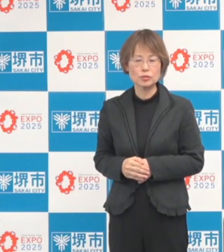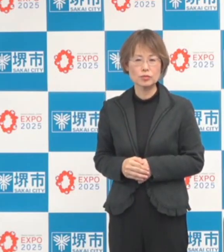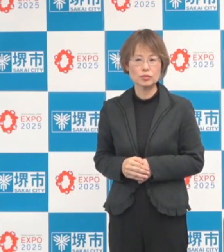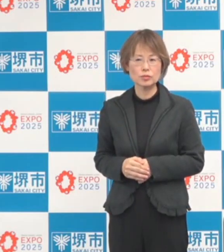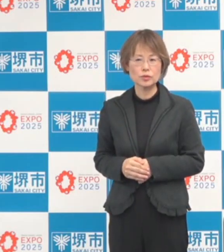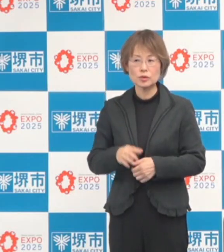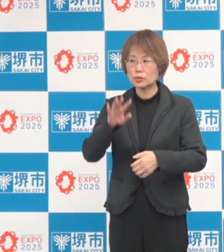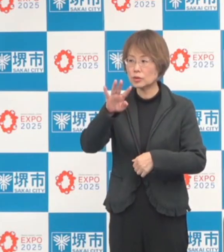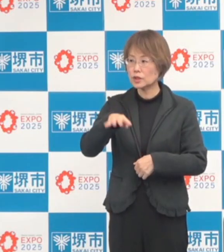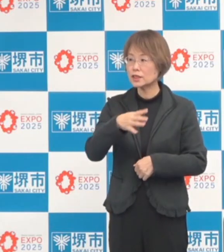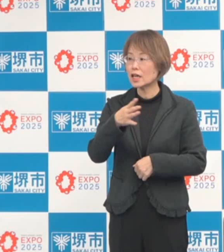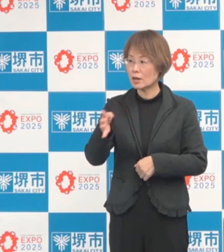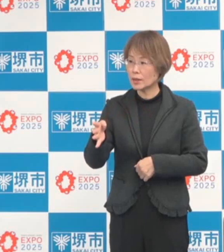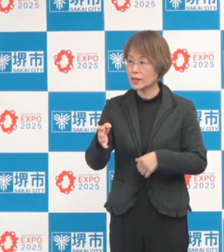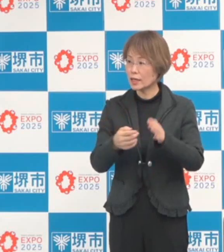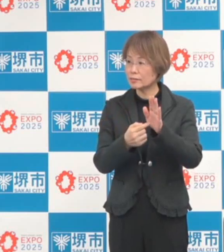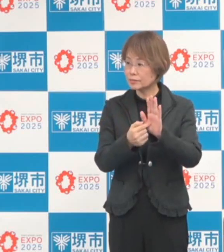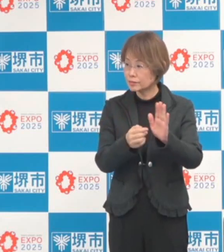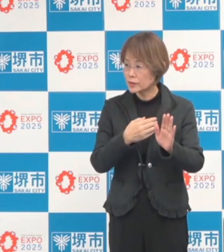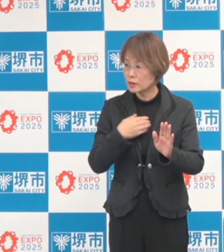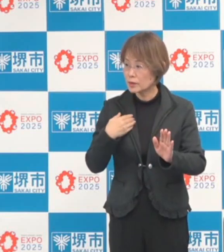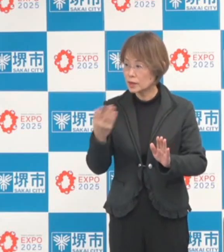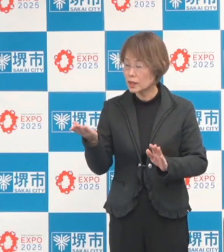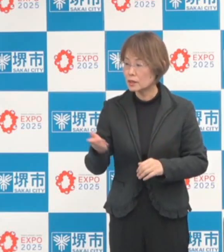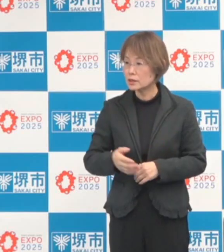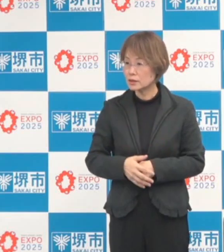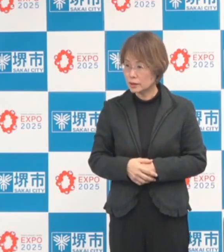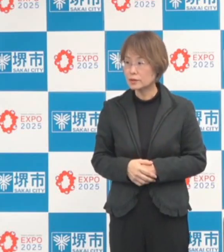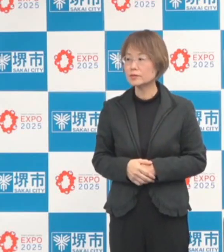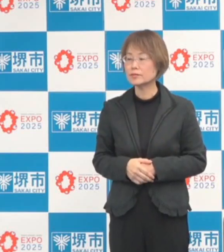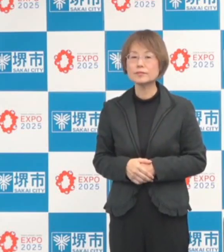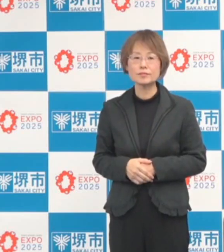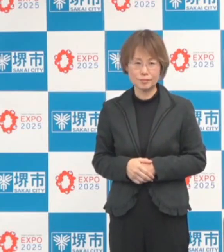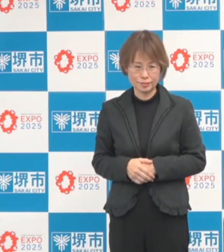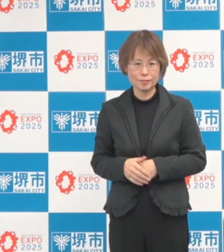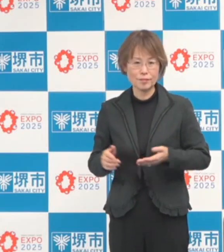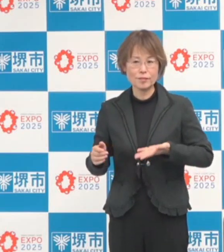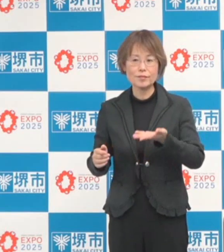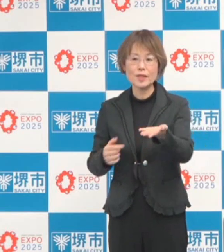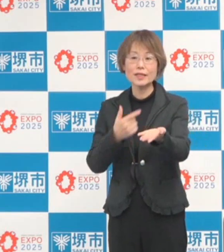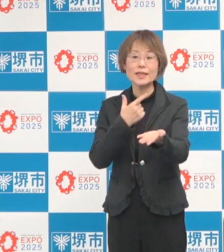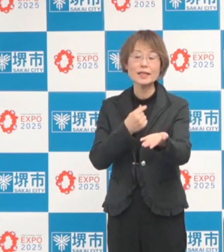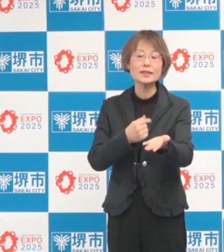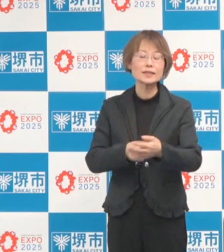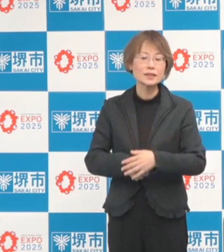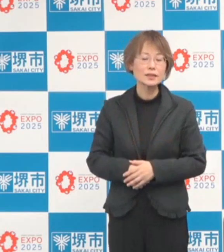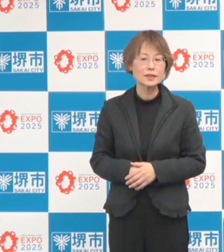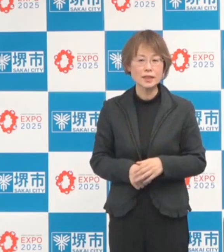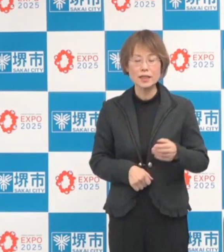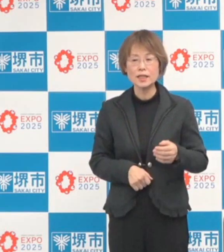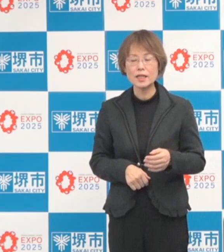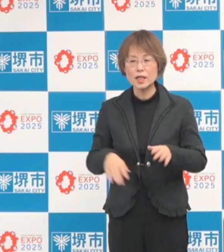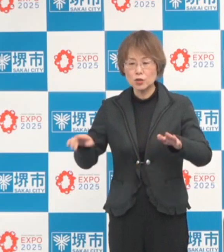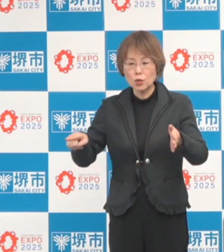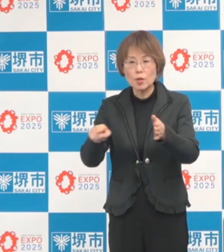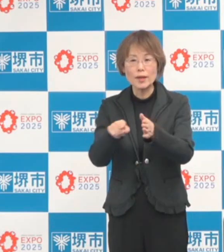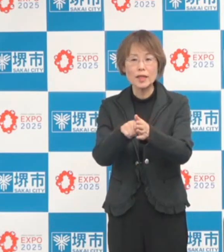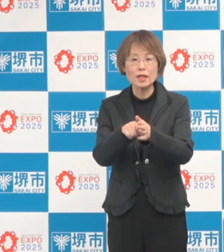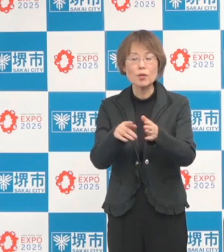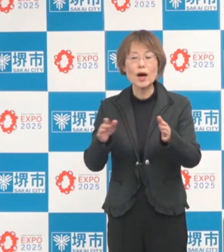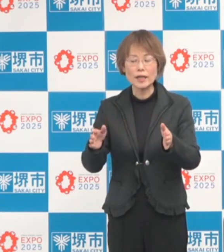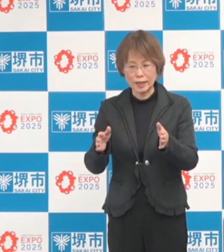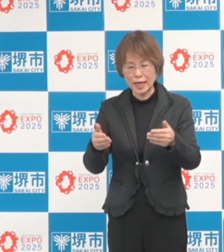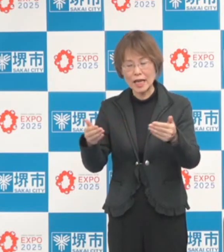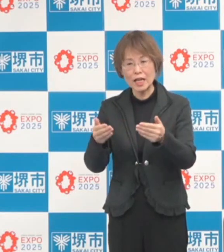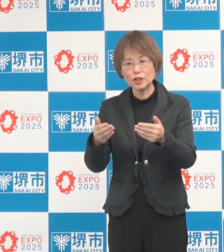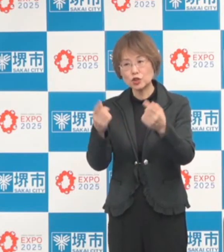一覧、また出せますかね。はい、お見せさせていただきたいと思います。ただもうこれまでの間に事業見